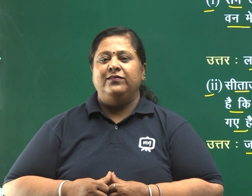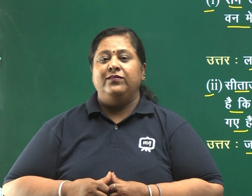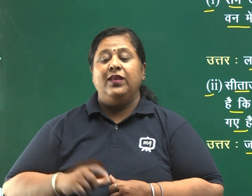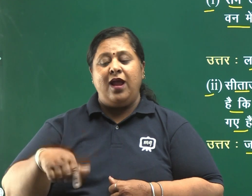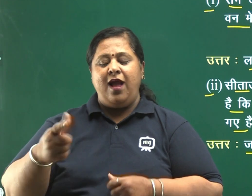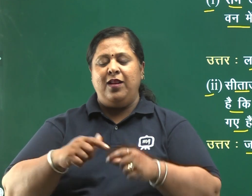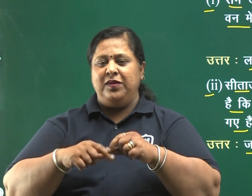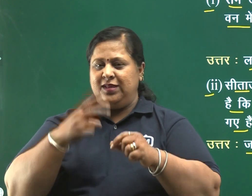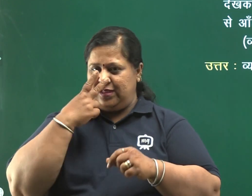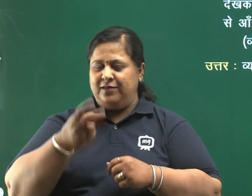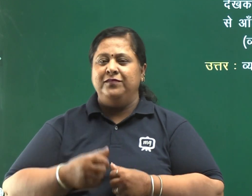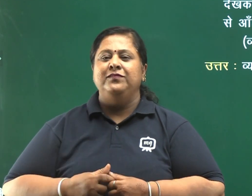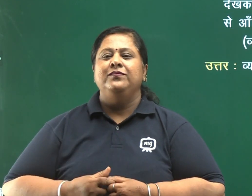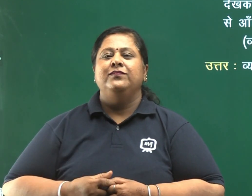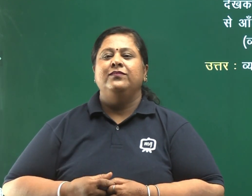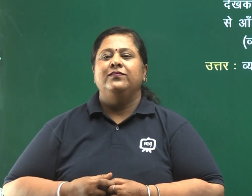आगे का प्रश्न देखते हैं।